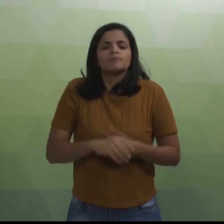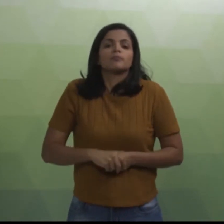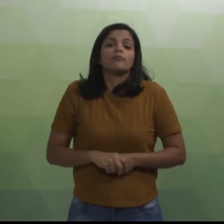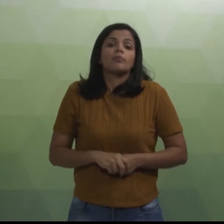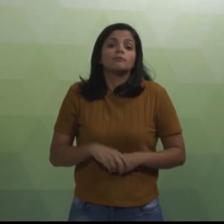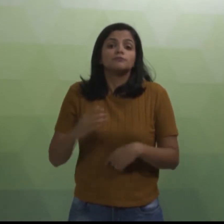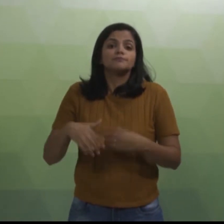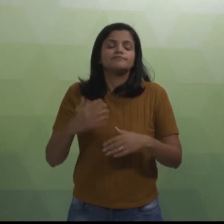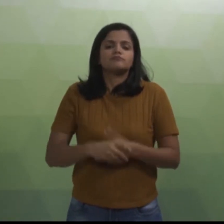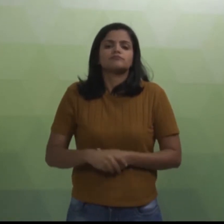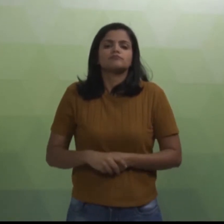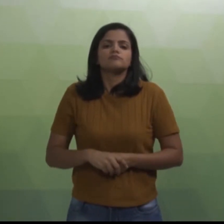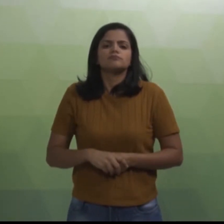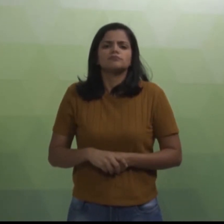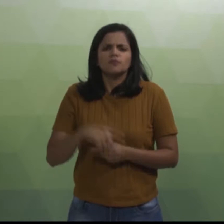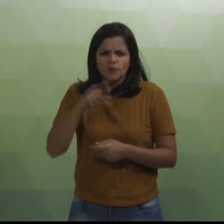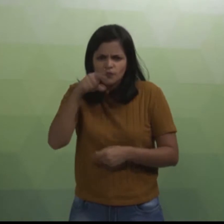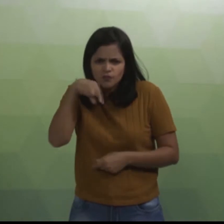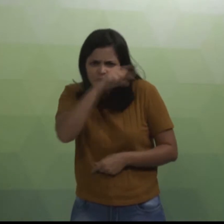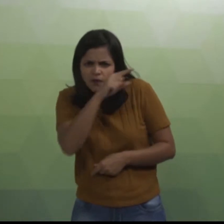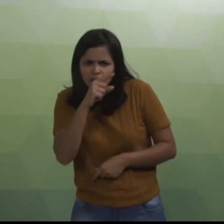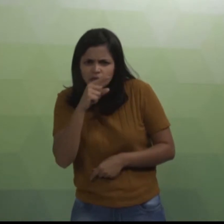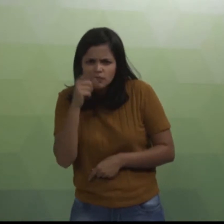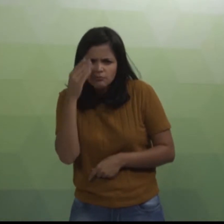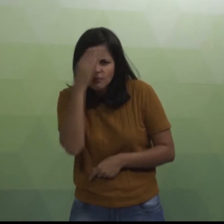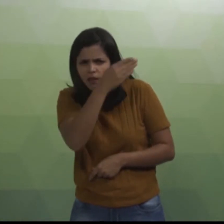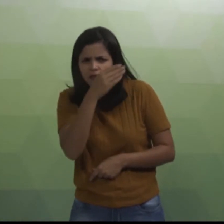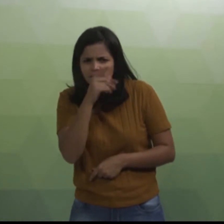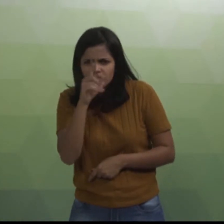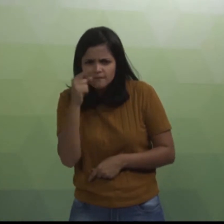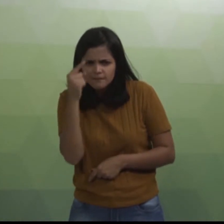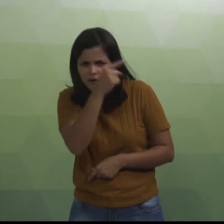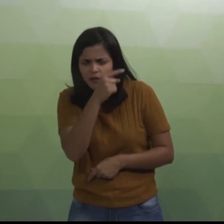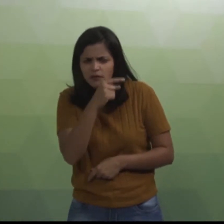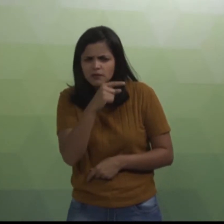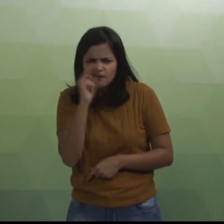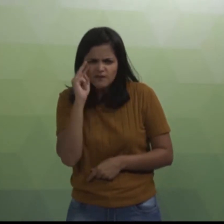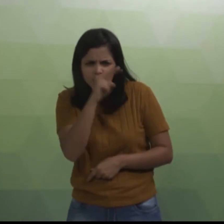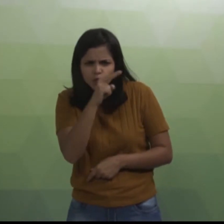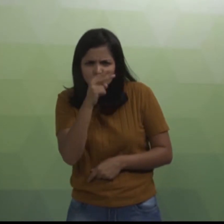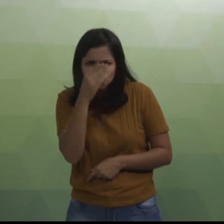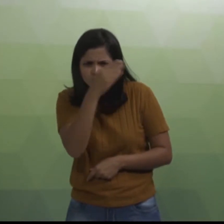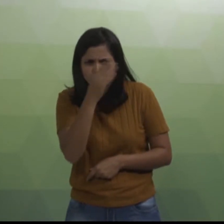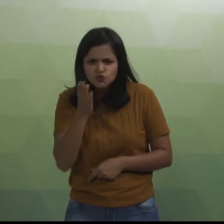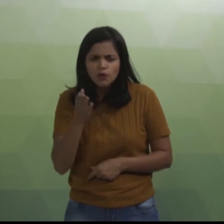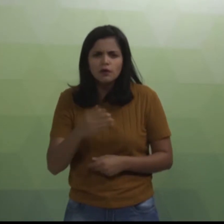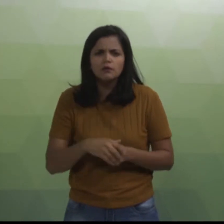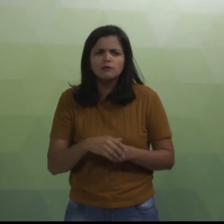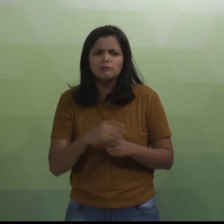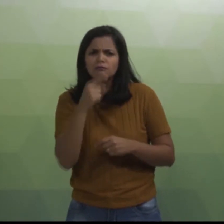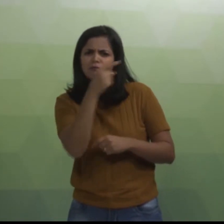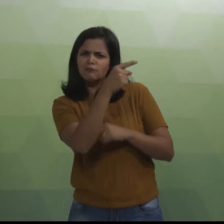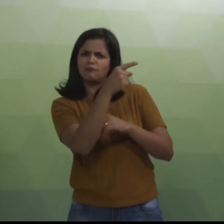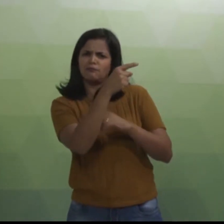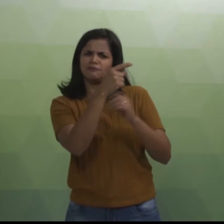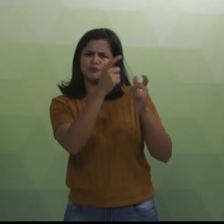Outro exemplo, está faltando alguma coisa. Outro, você vai